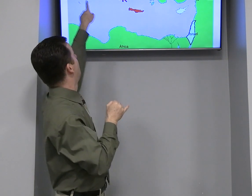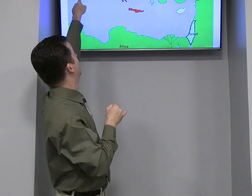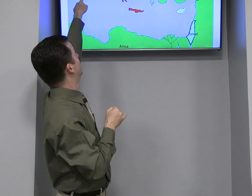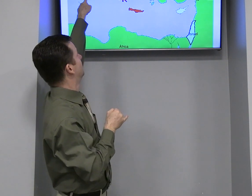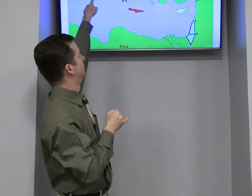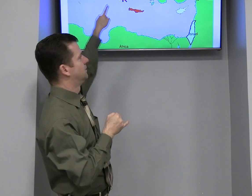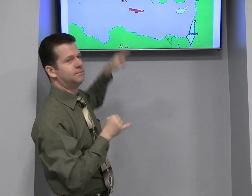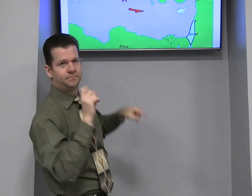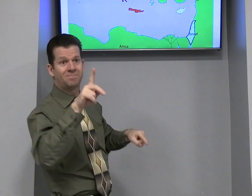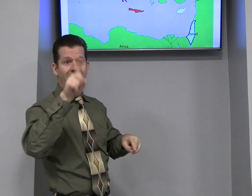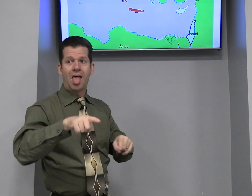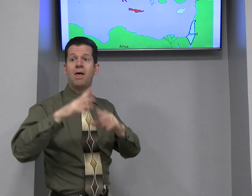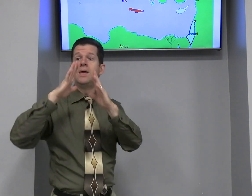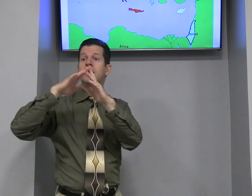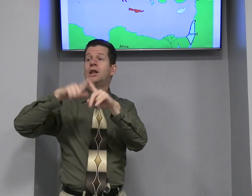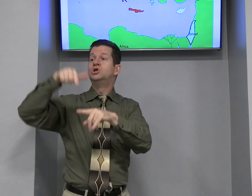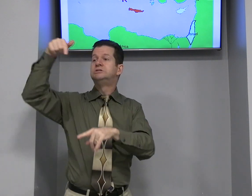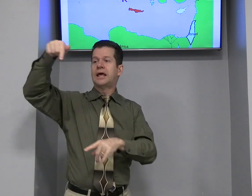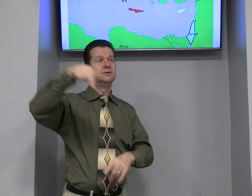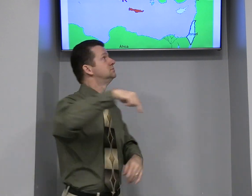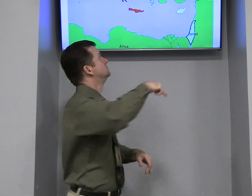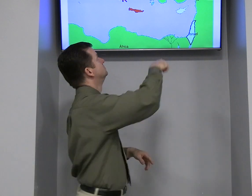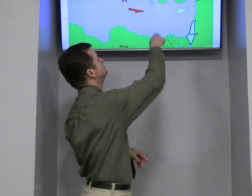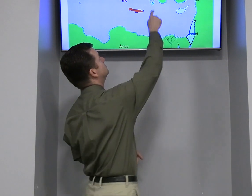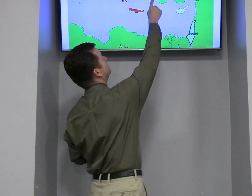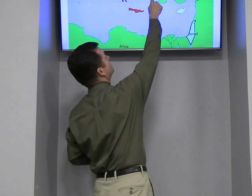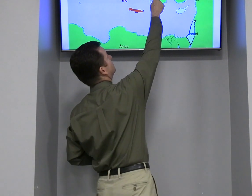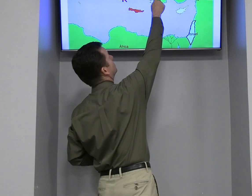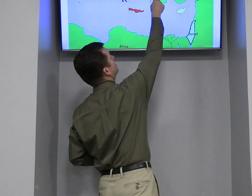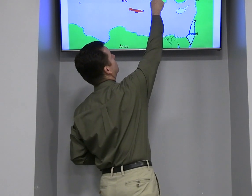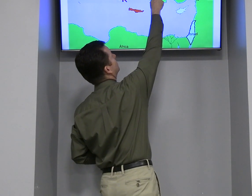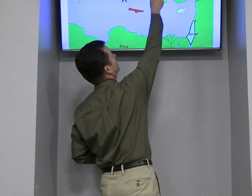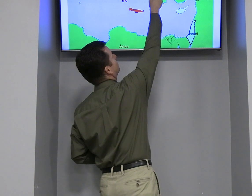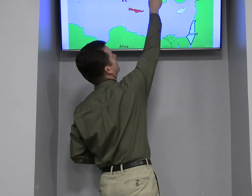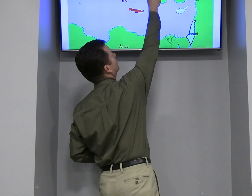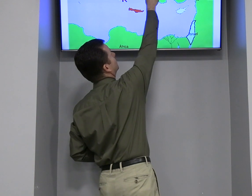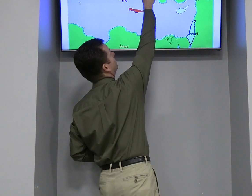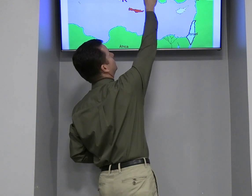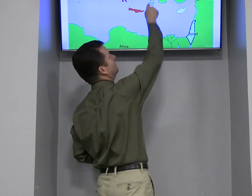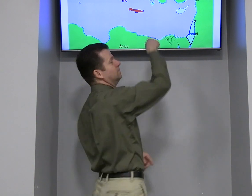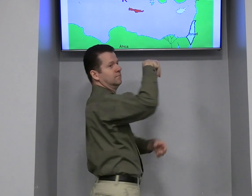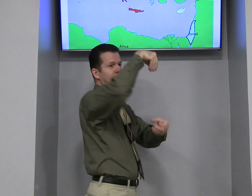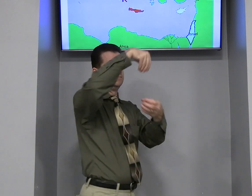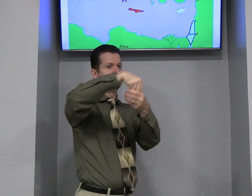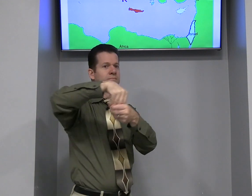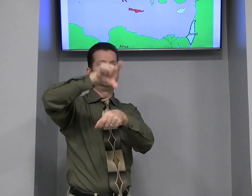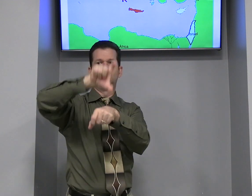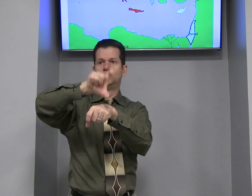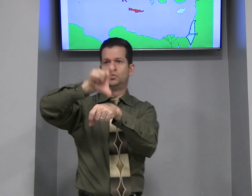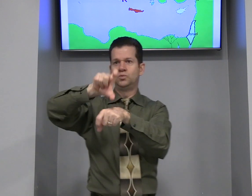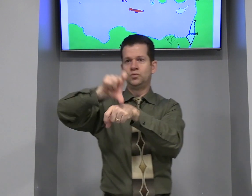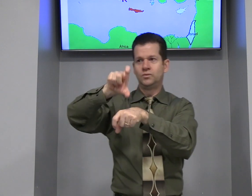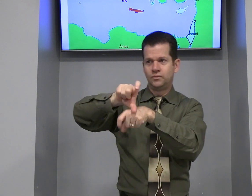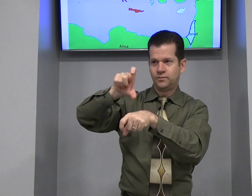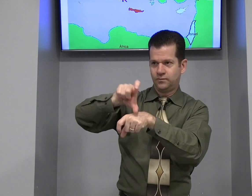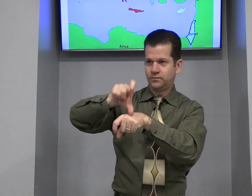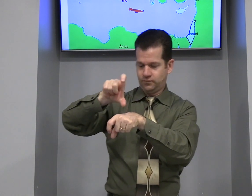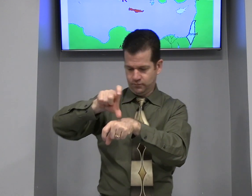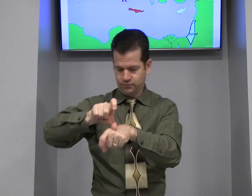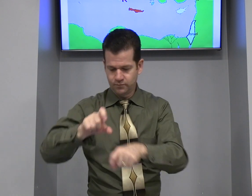e Itália. São as sete igrejas aqui, onde tem as estrelas, que fica lá